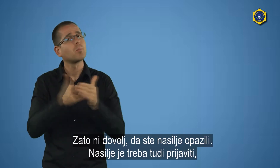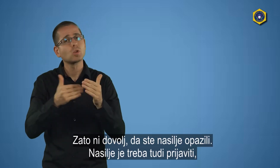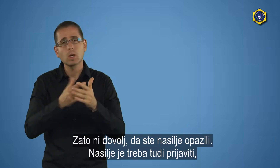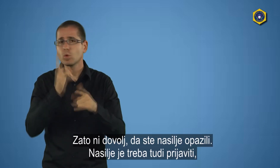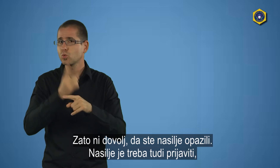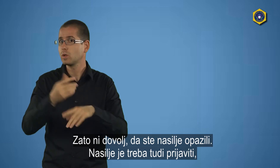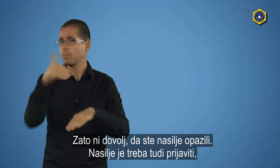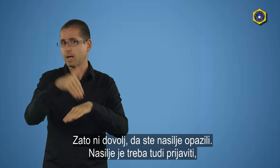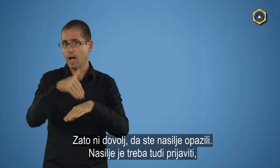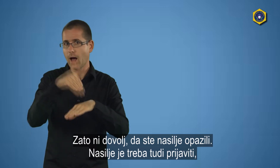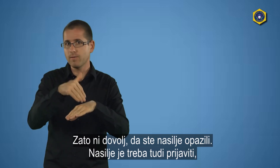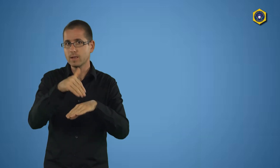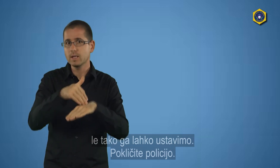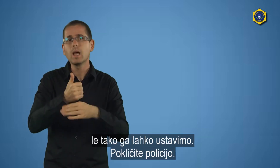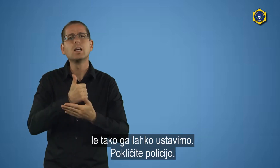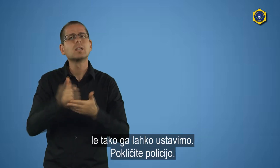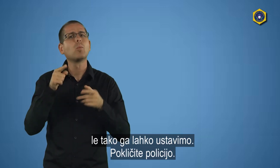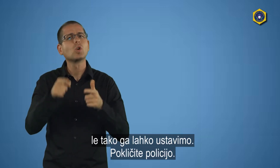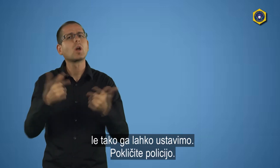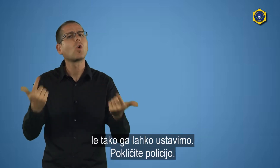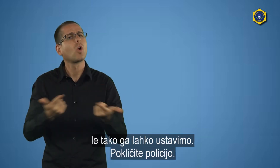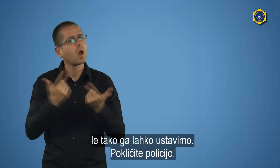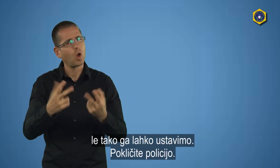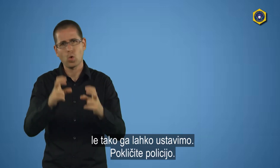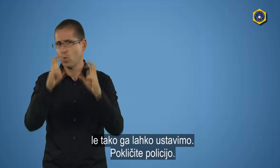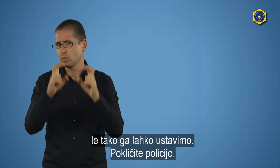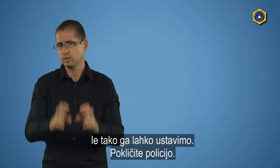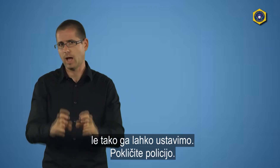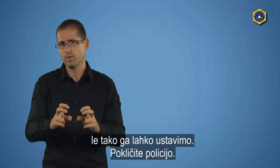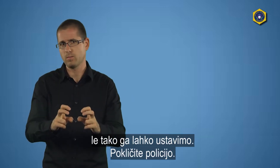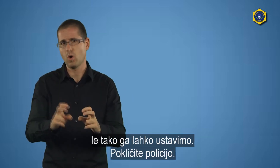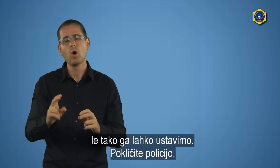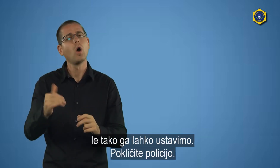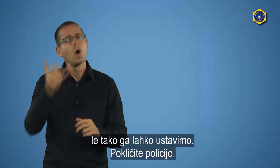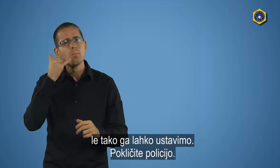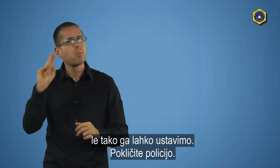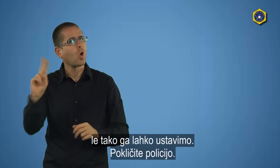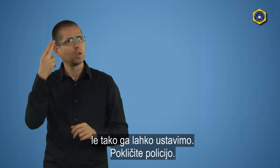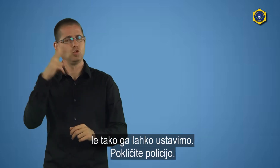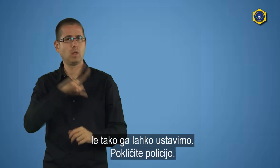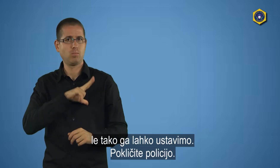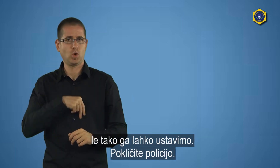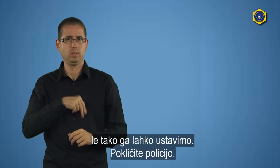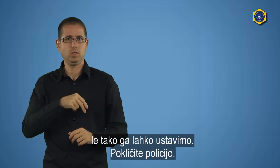treba tudi prijaviti, le tako ga lahko ustavimo. Pokličite policijo.